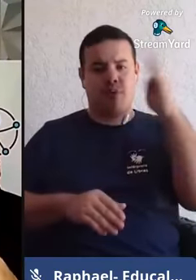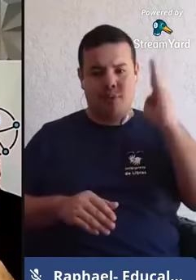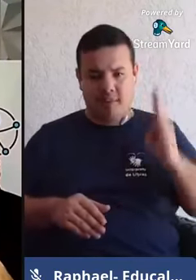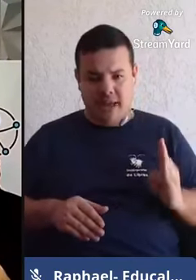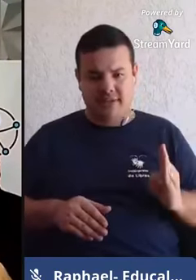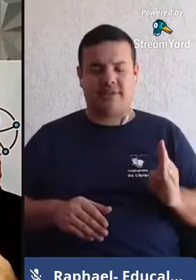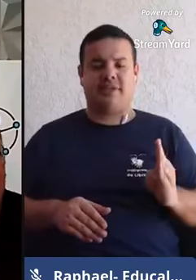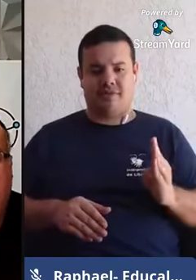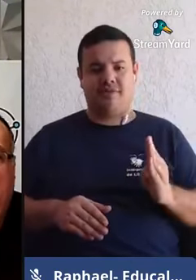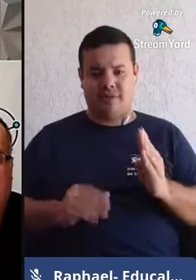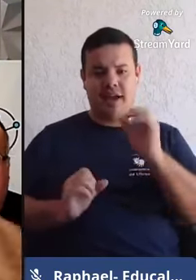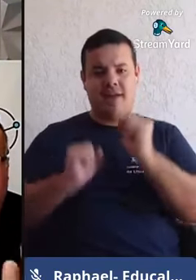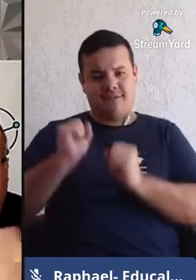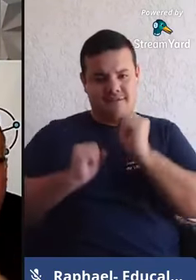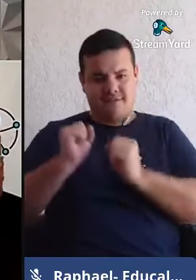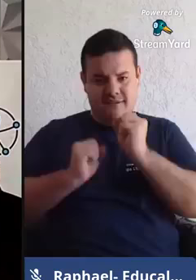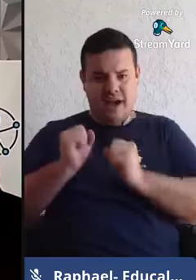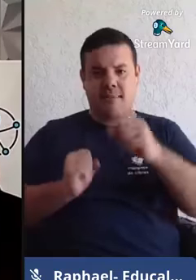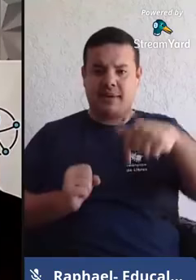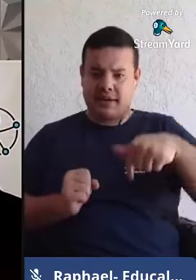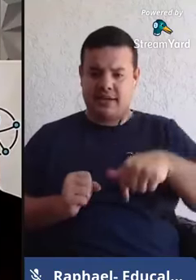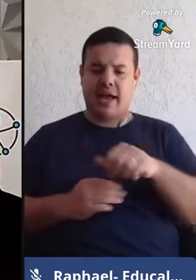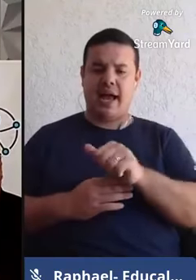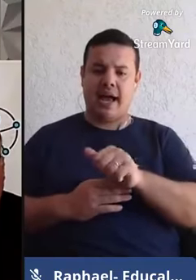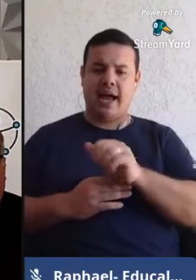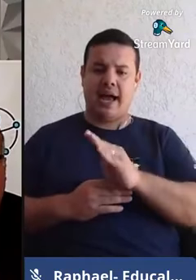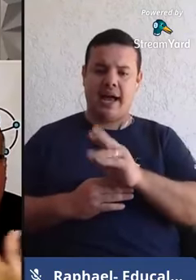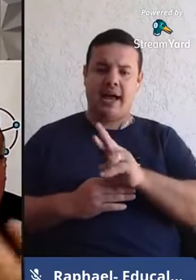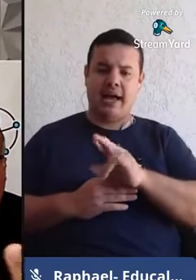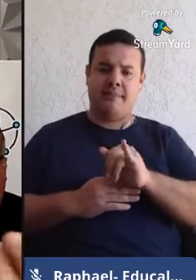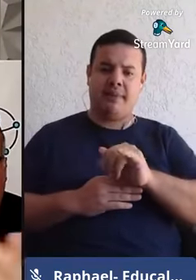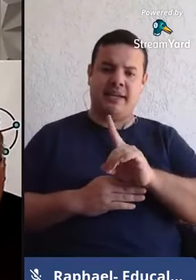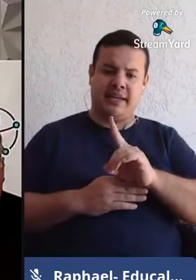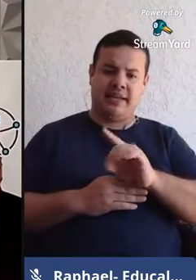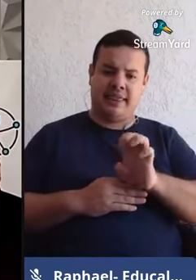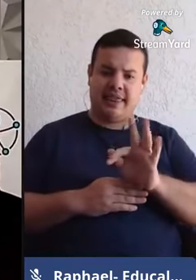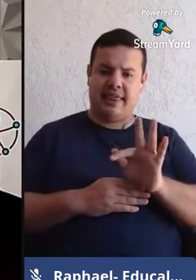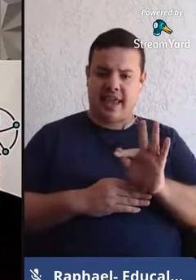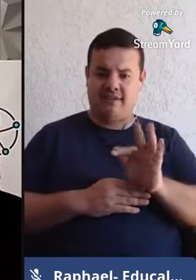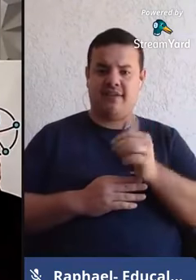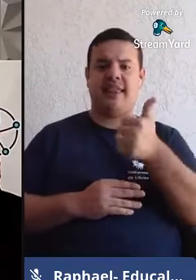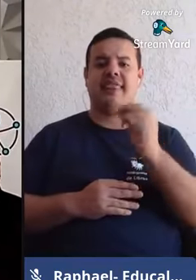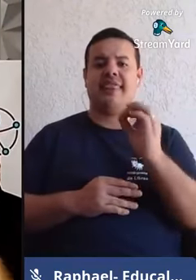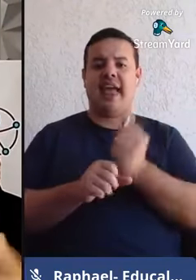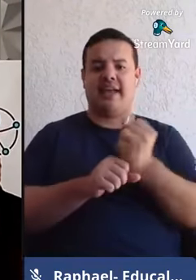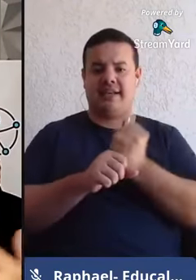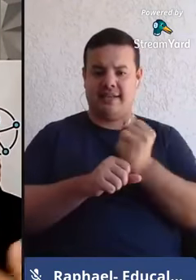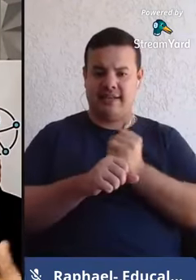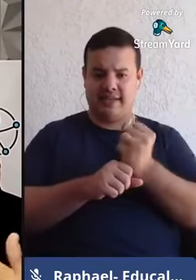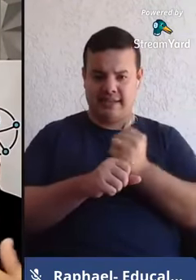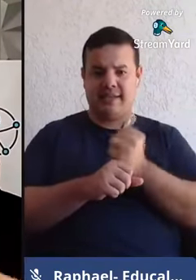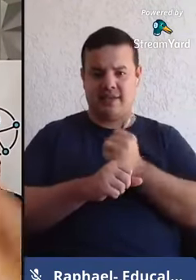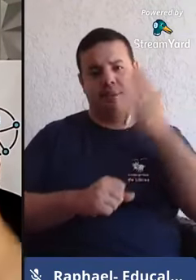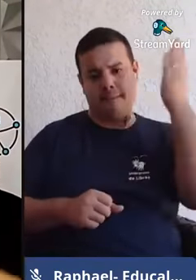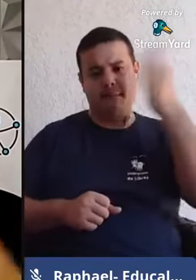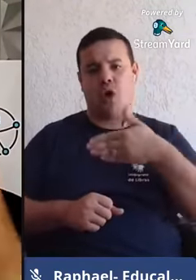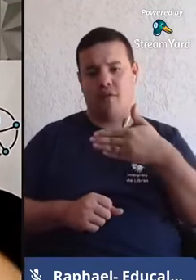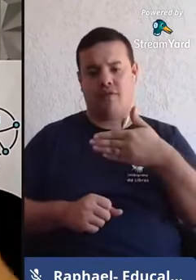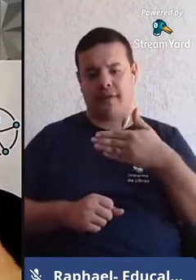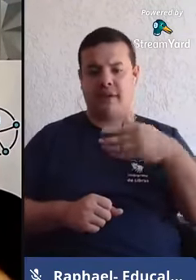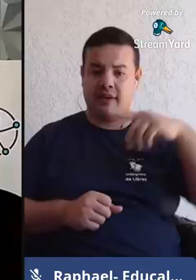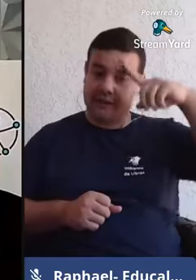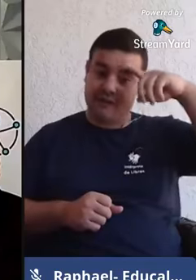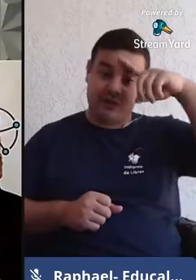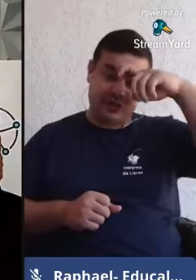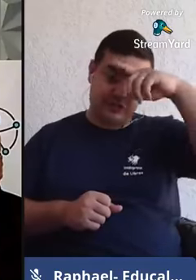indústria nacional, e a Bridef é prova disso, a Bridef tem 10 anos, ela surgiu em 2010, e foi difícil também, porque aí a gente